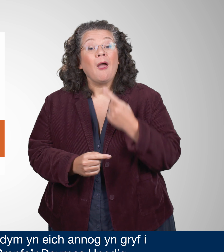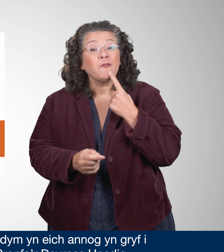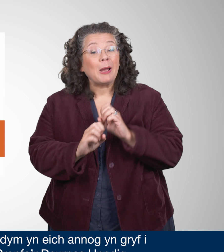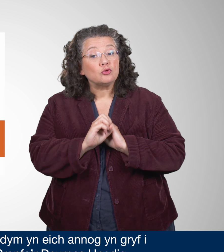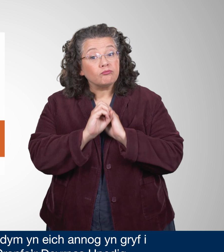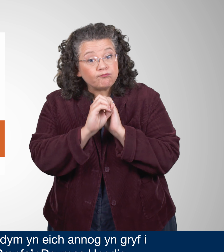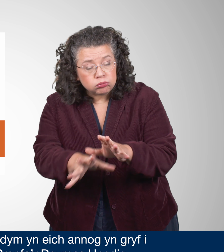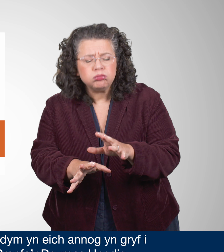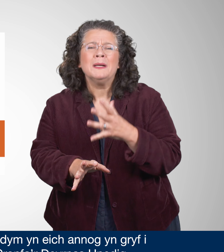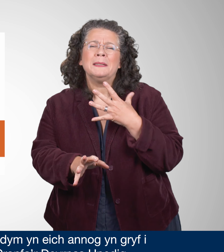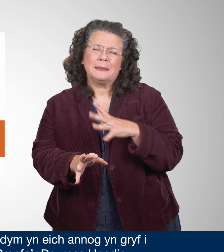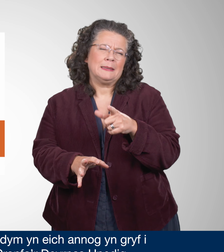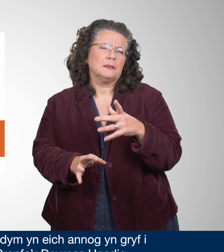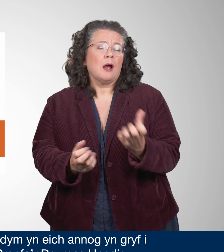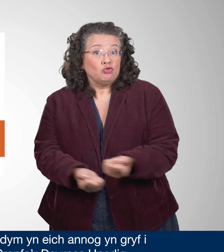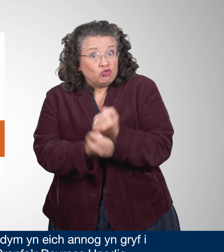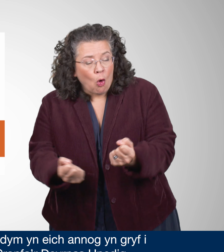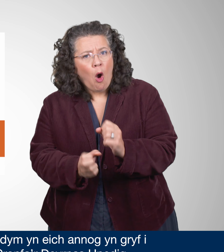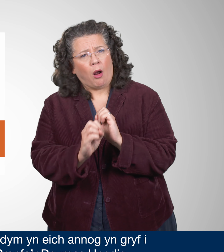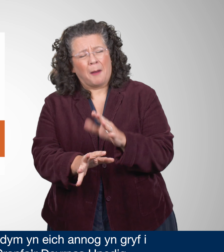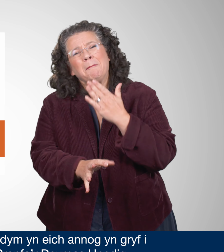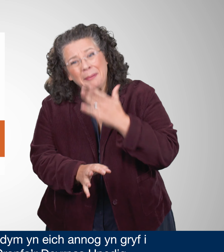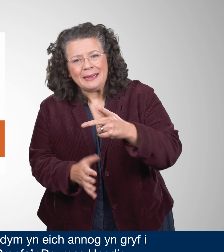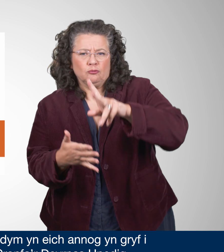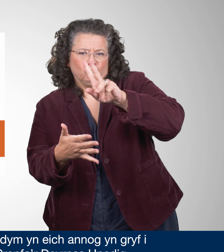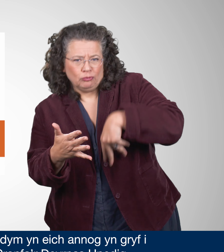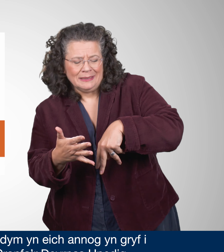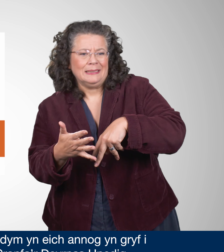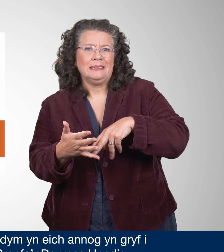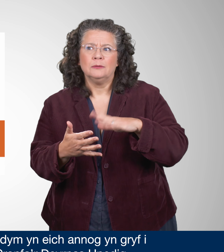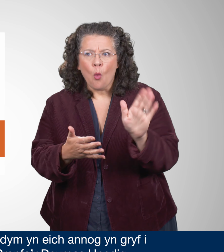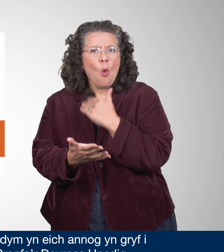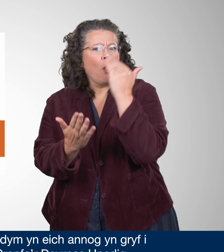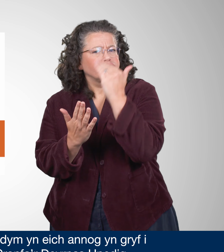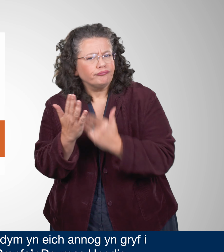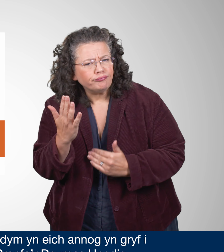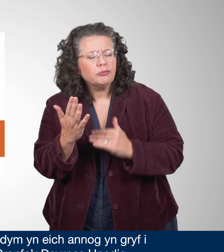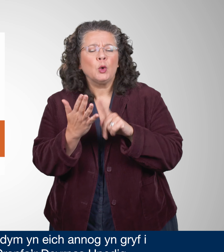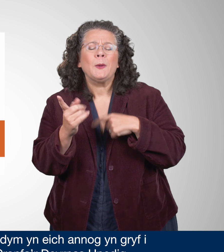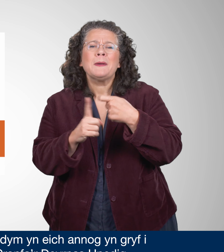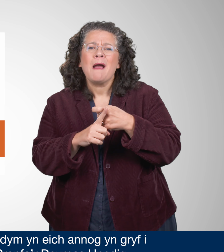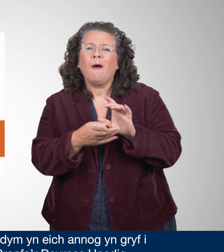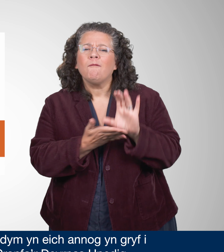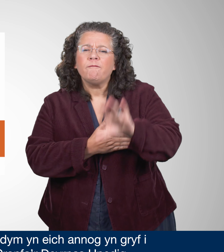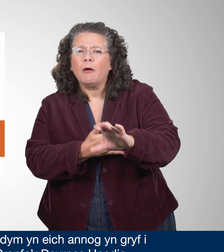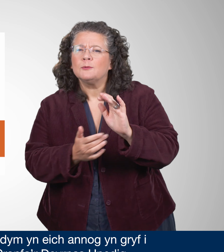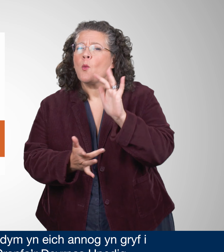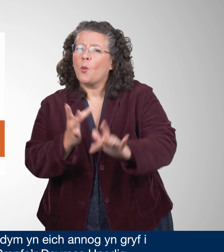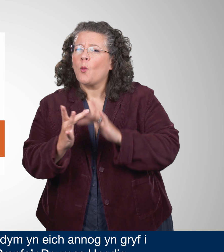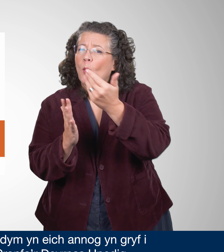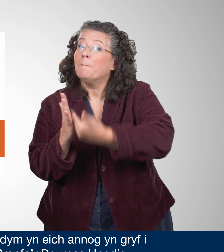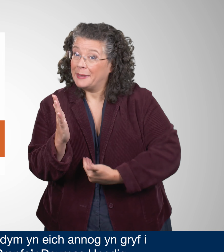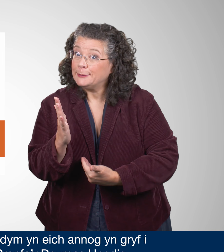Yn ogystal â'r wybodaeth hon, rydym yn eich annog yn gryf i ddarllen pob